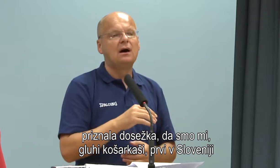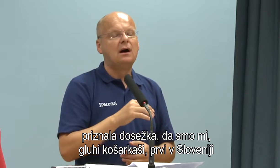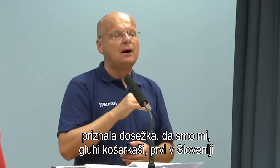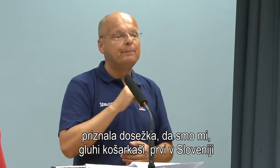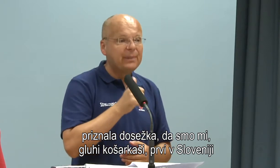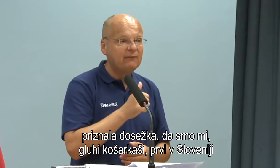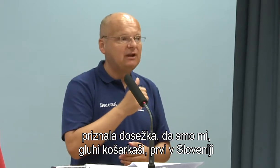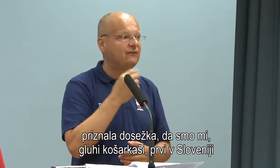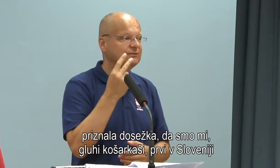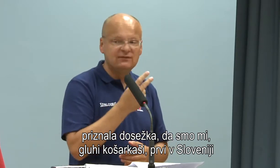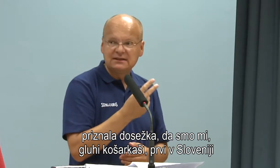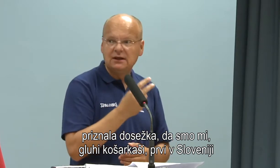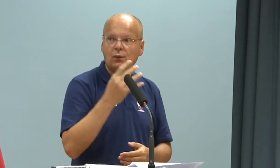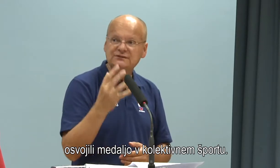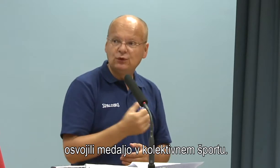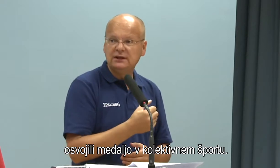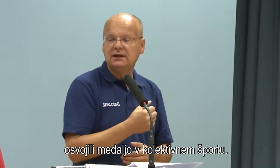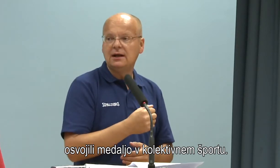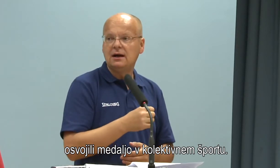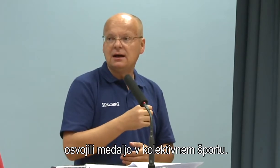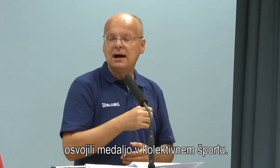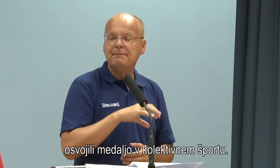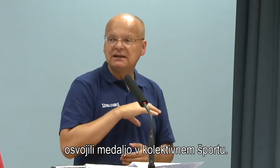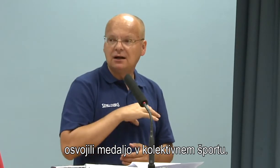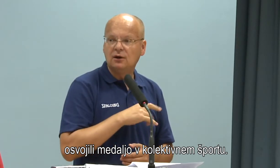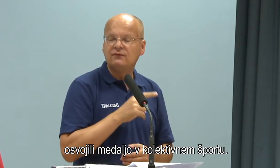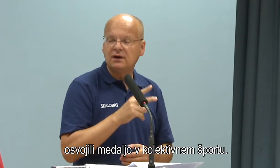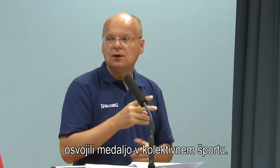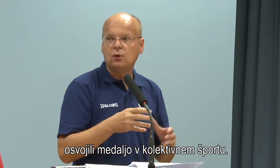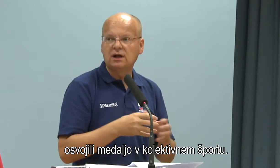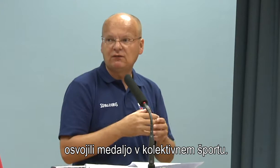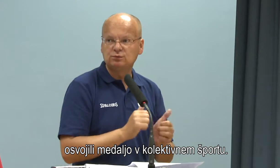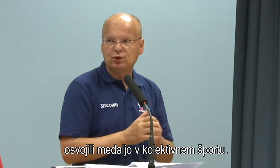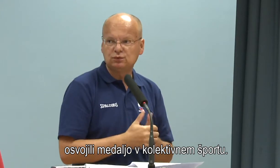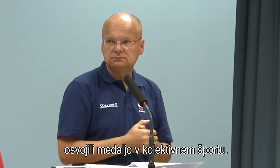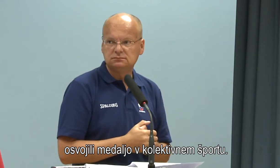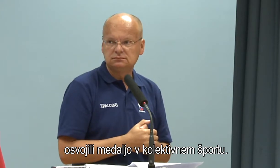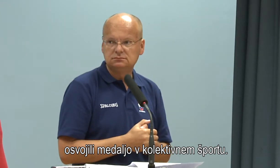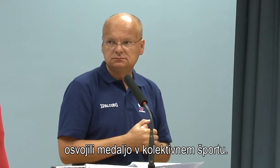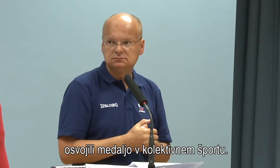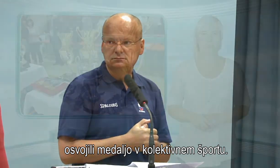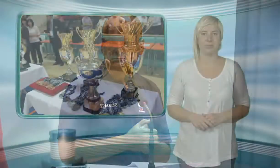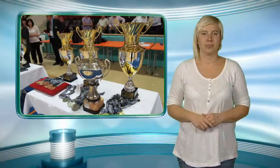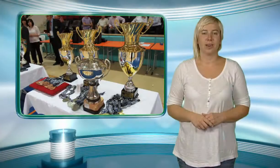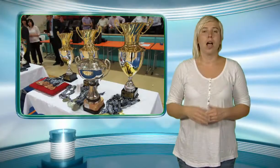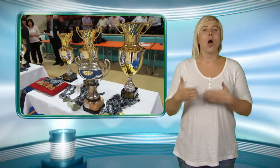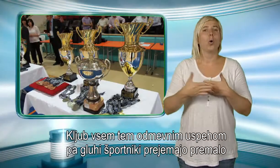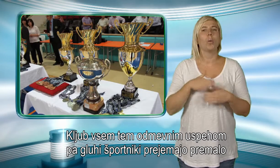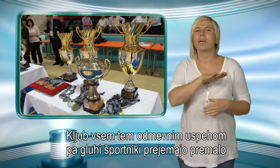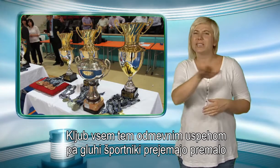košarkaši, prvi v Sloveniji osvojili medaljo v kolektivnem športu. Kljub